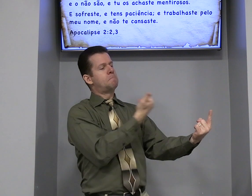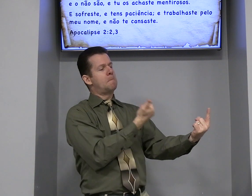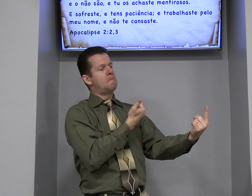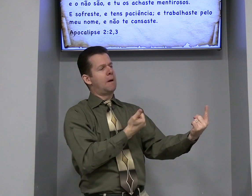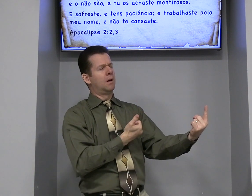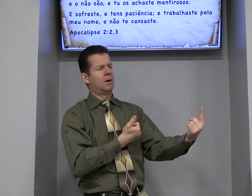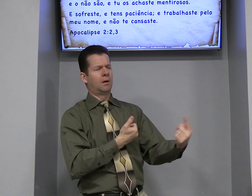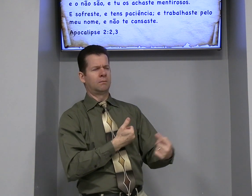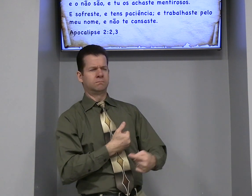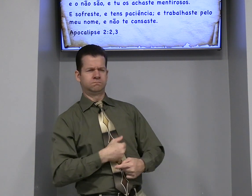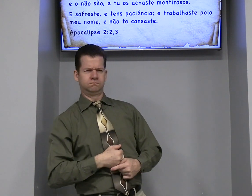Efésios e João falou, tá?